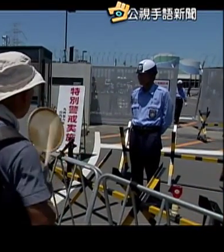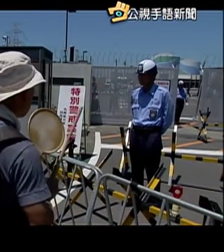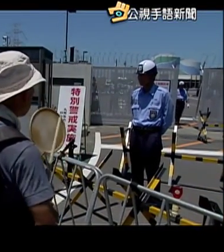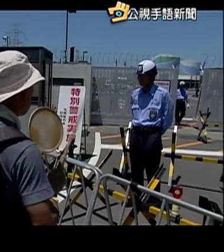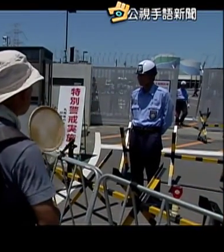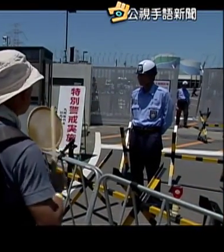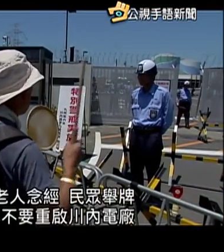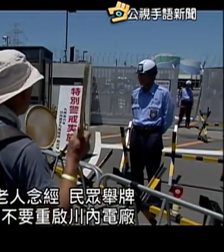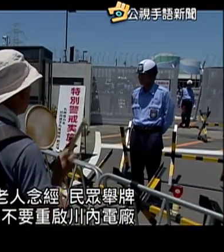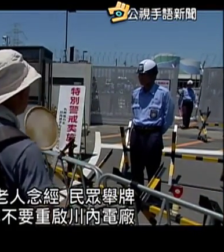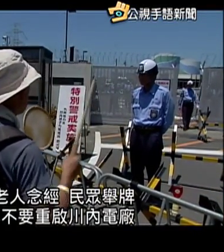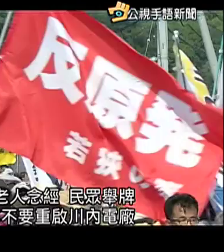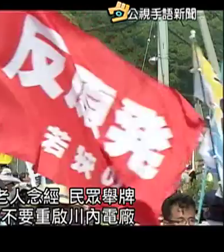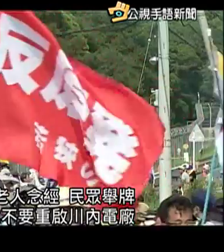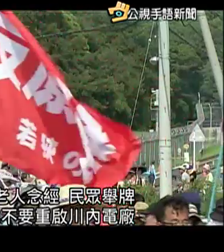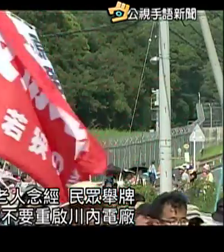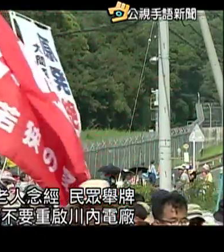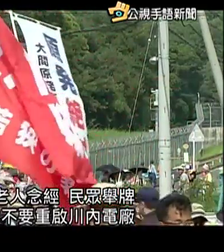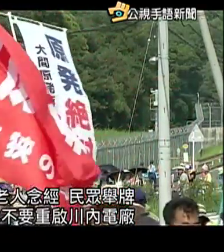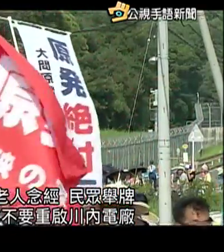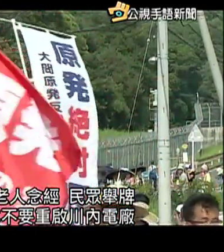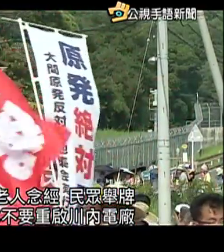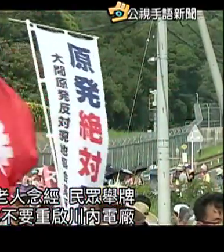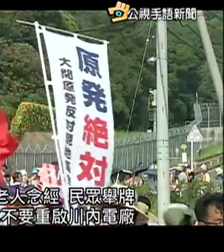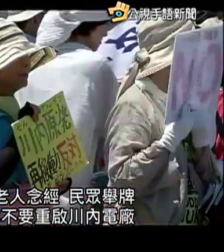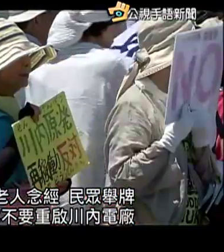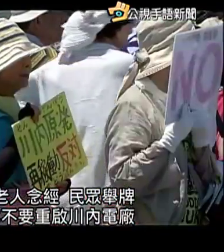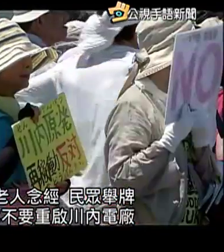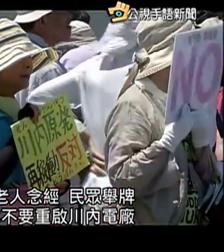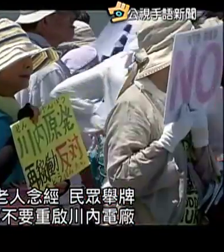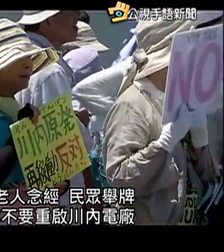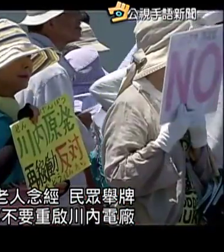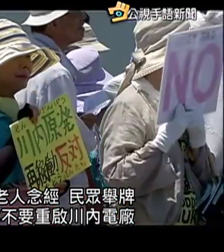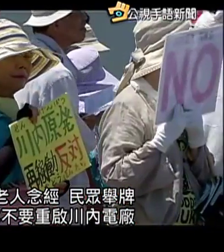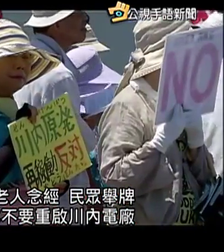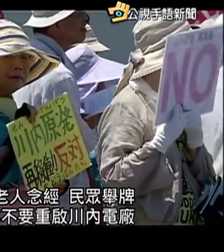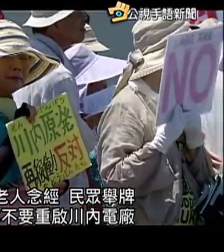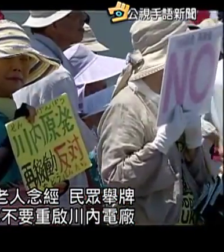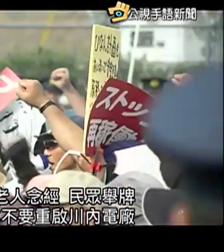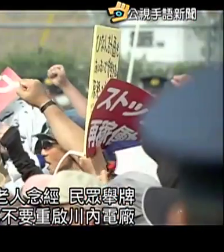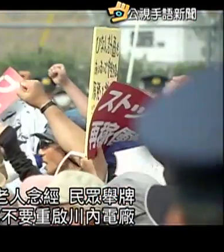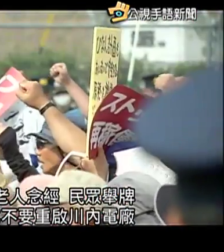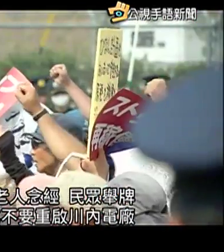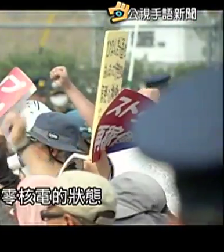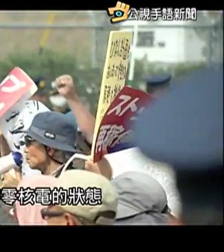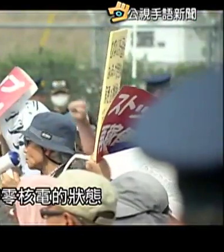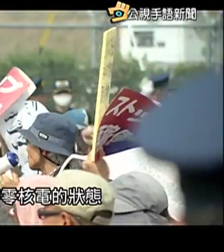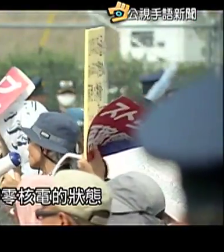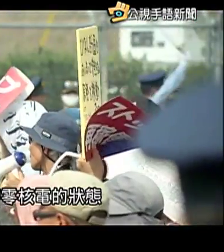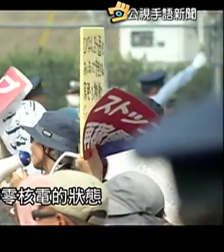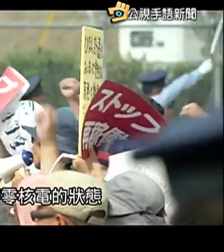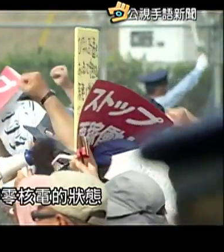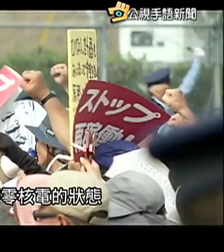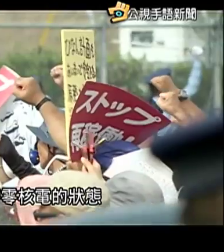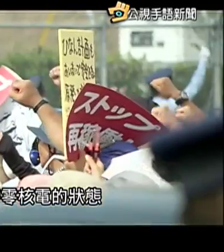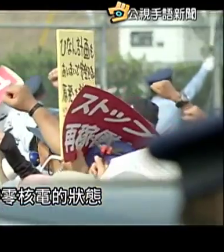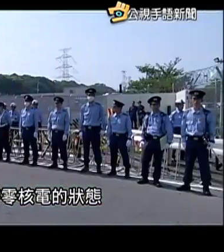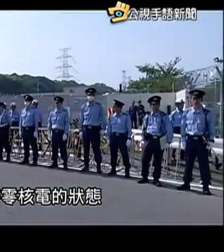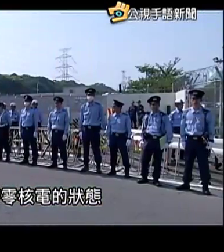高温下，老人念经，民众举牌，希望日本不要重启川内电厂，维持零核电的状态。但大批警